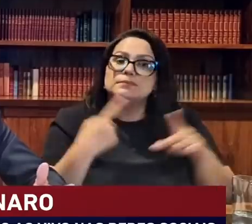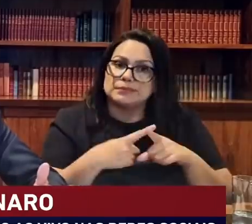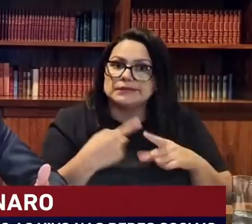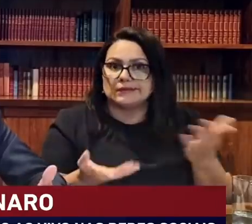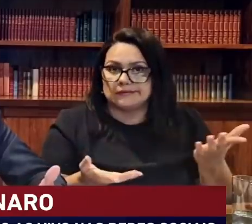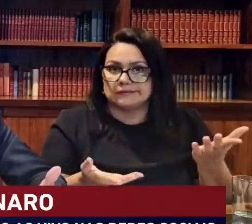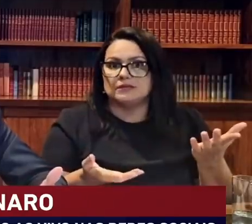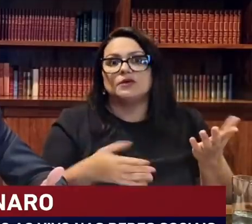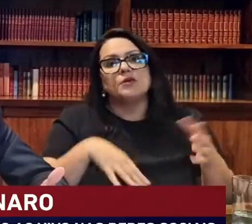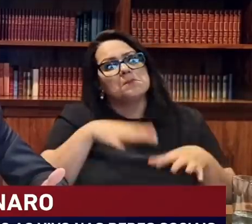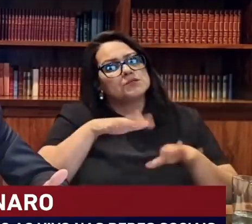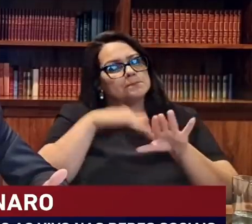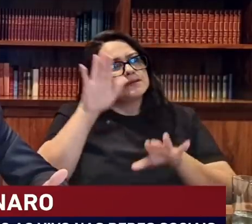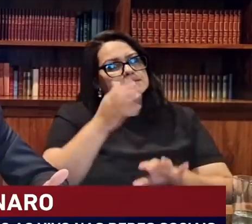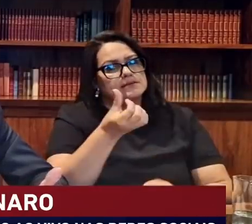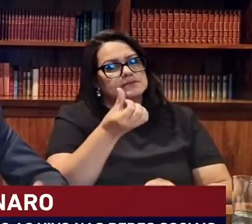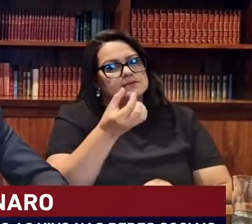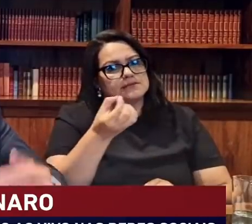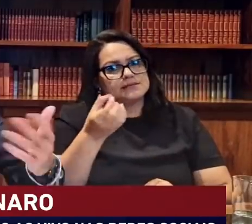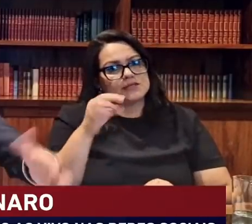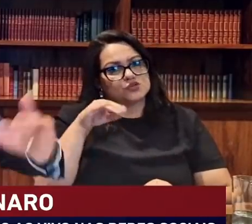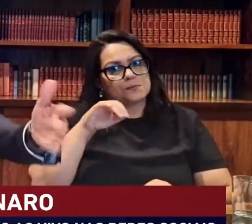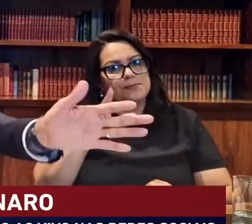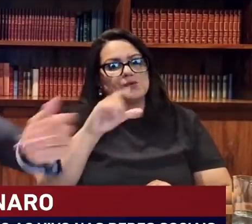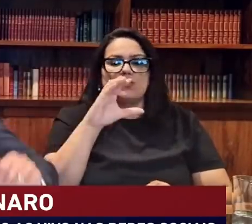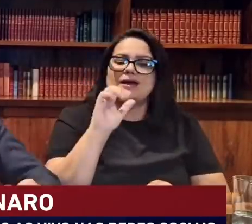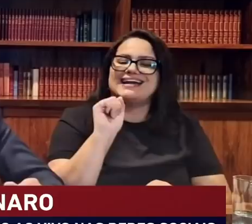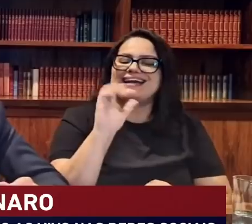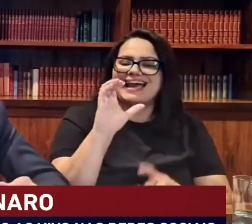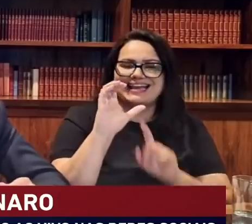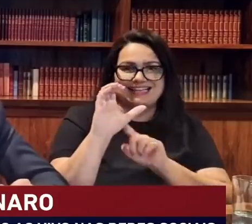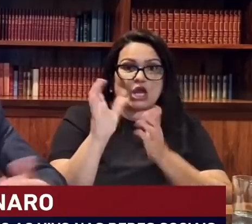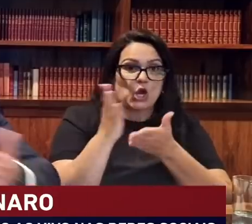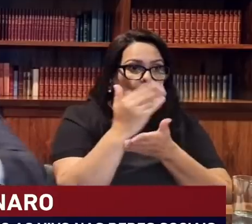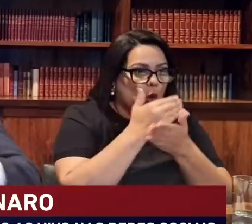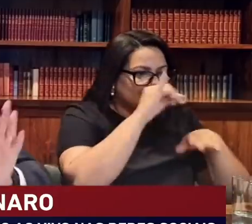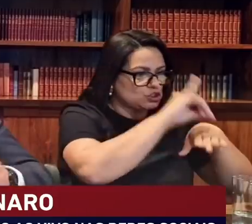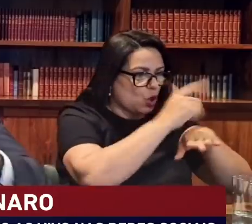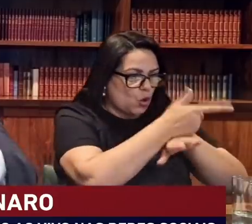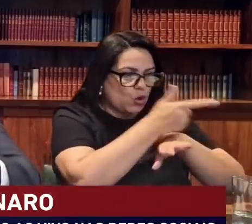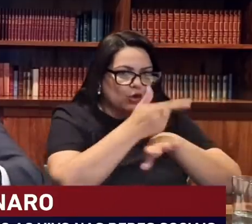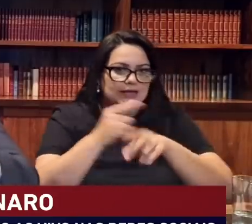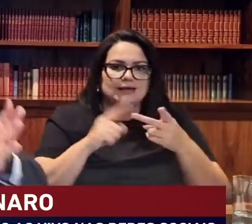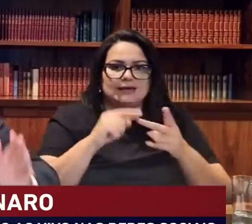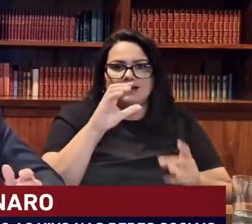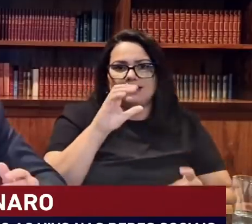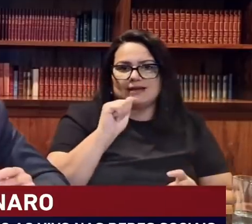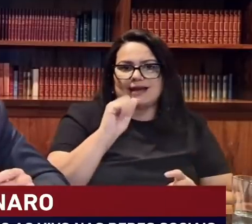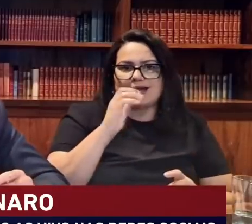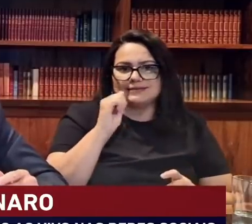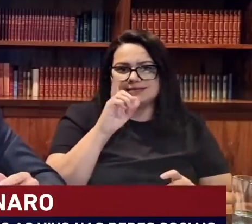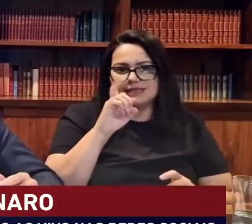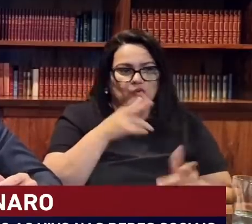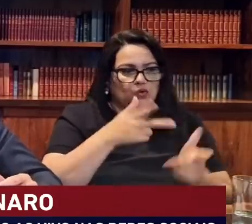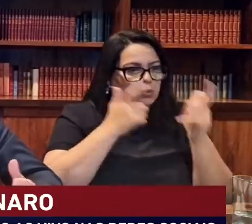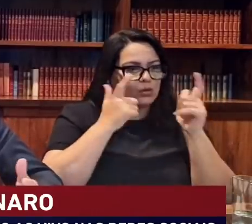temos um pouco mais de 600 mil CACs no Brasil. Colecionador, atirador e caçador. Tá? Caçador ninguém é, só o nome ali que ninguém caça no Brasil.